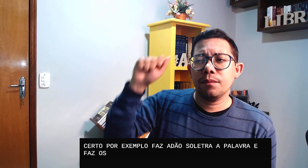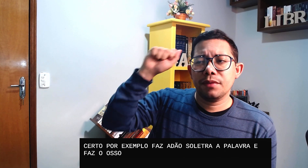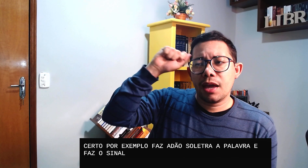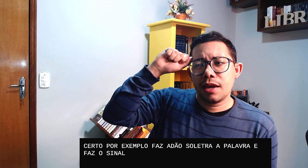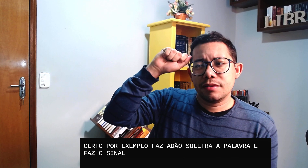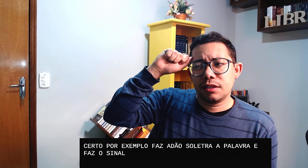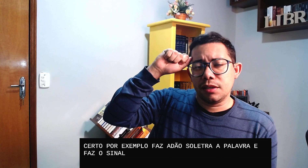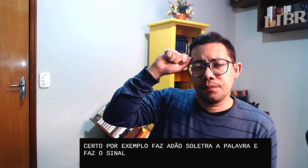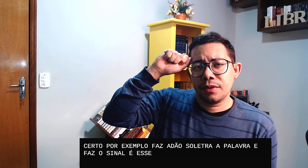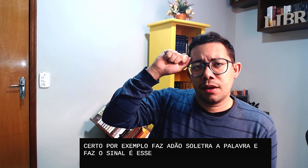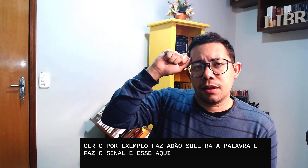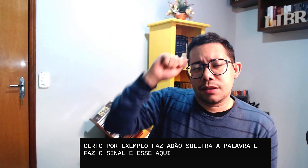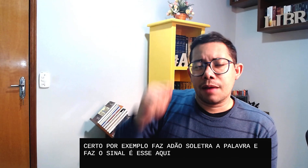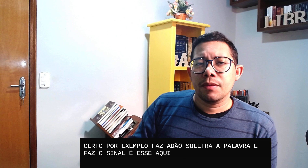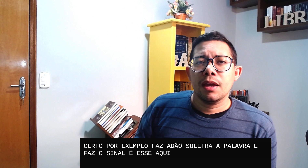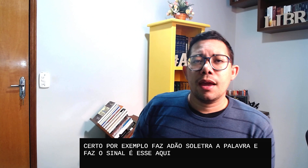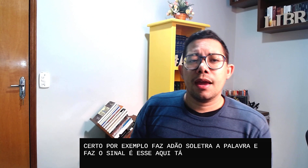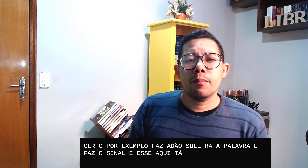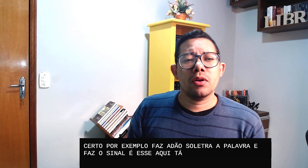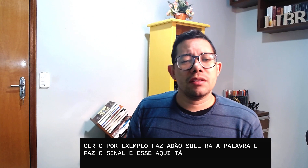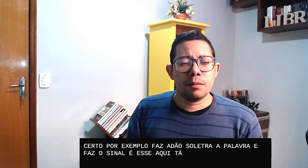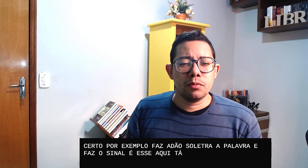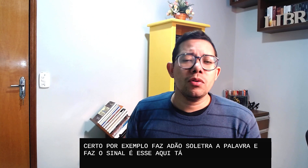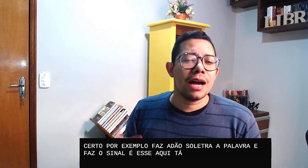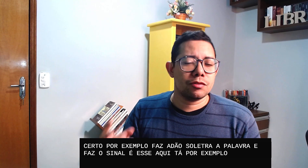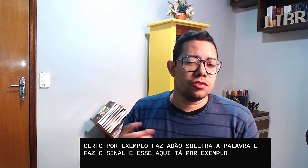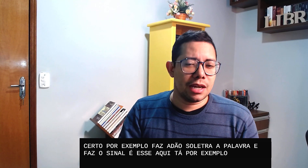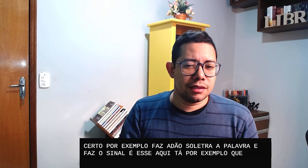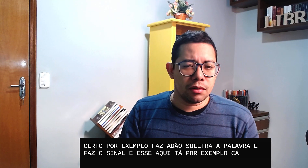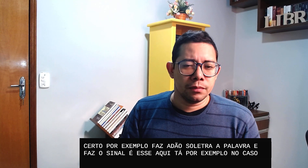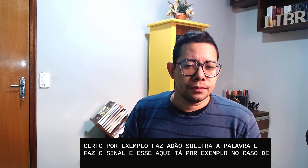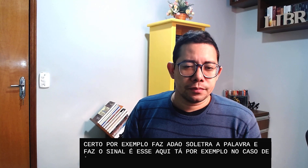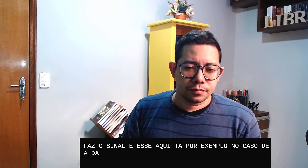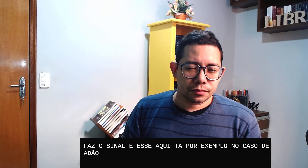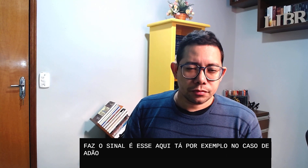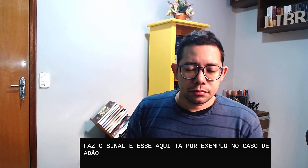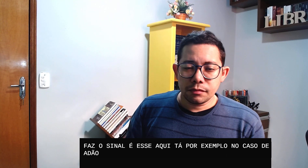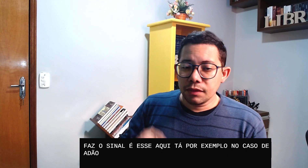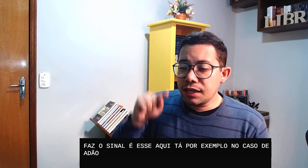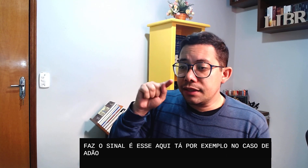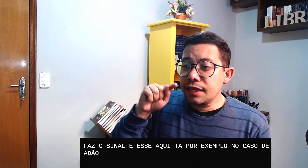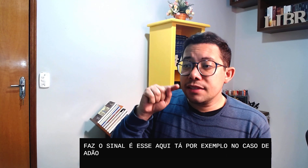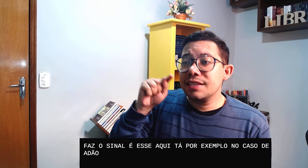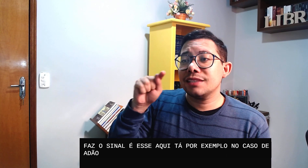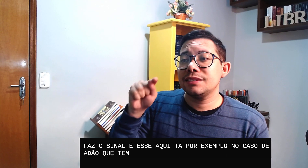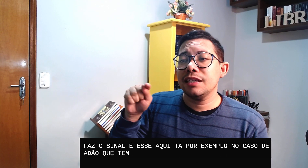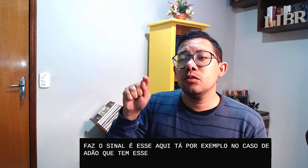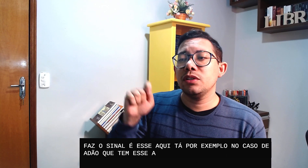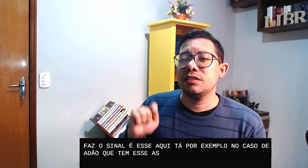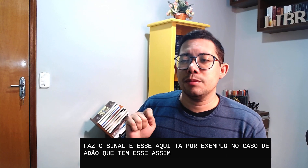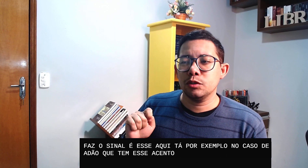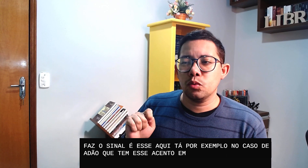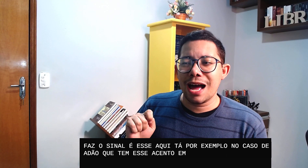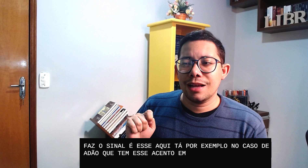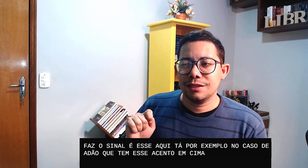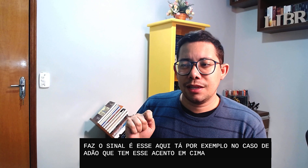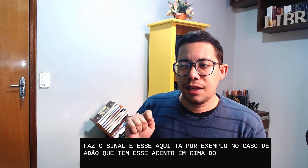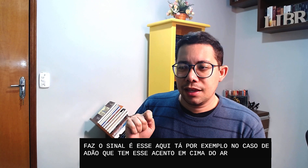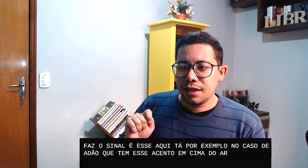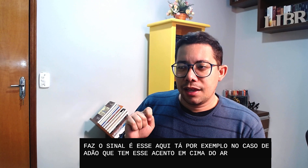é esse aqui, tá? Por exemplo, no caso de Adão, que tem esse acento em cima do A, né?